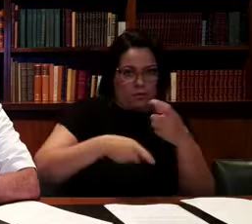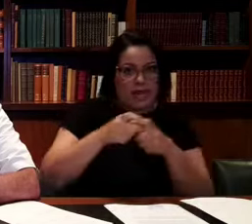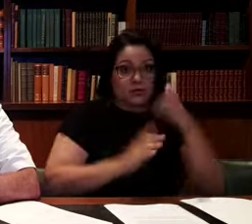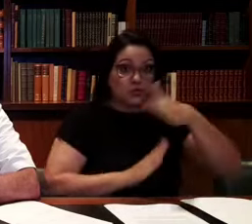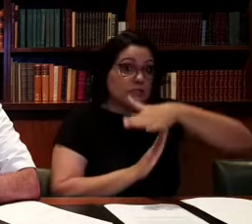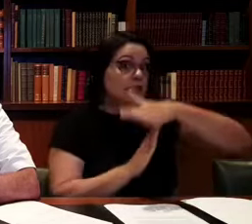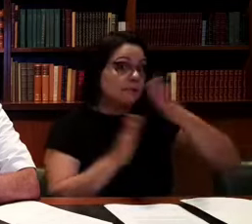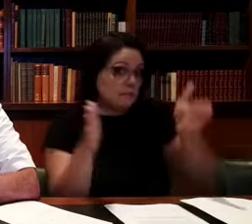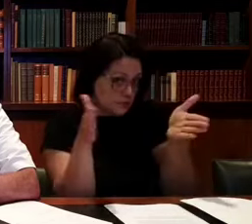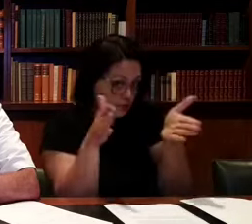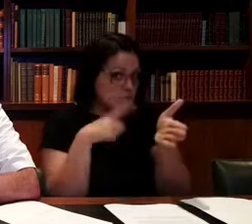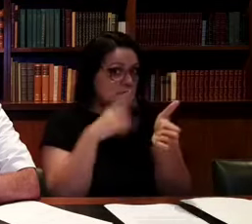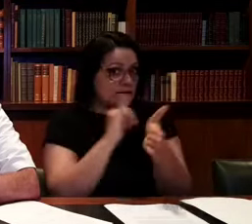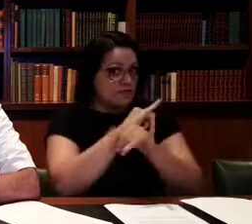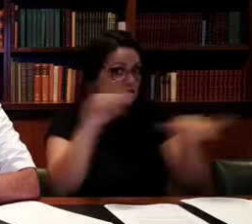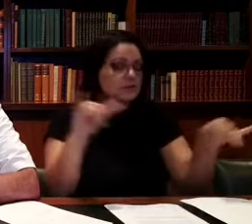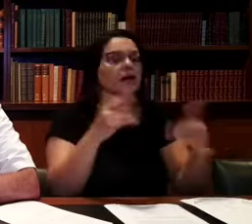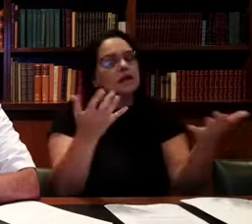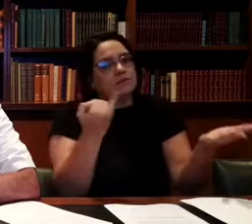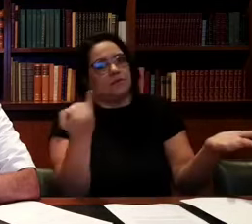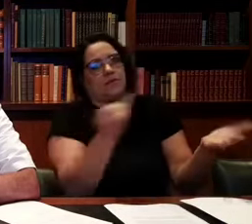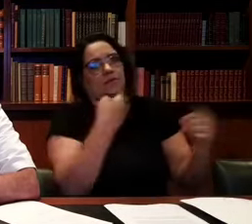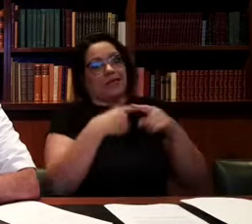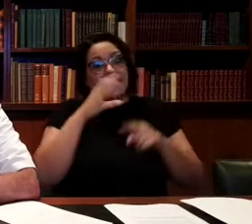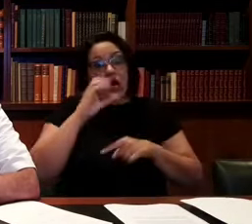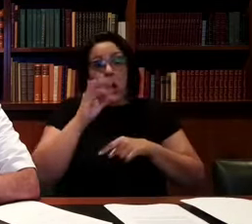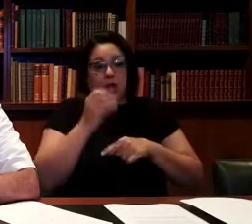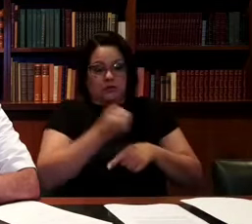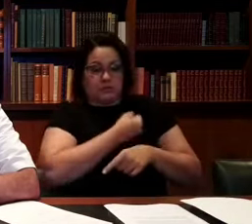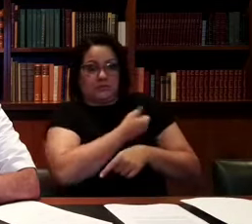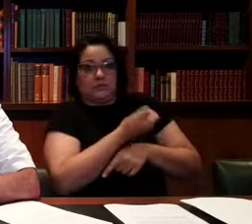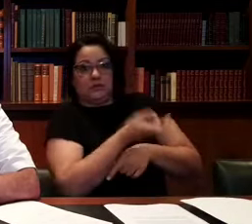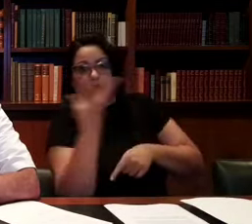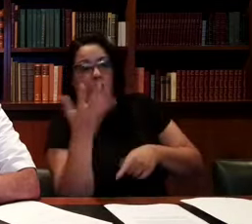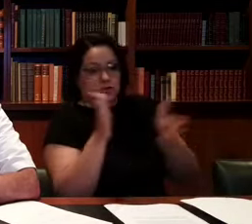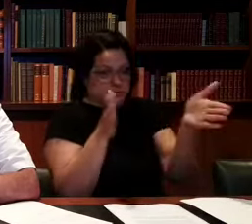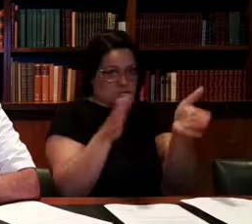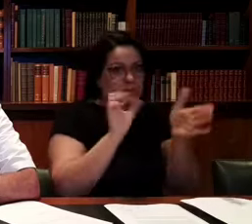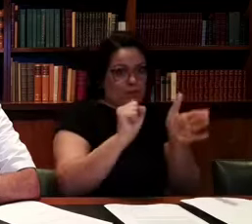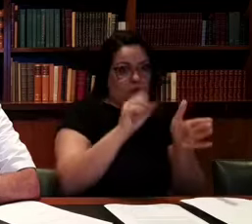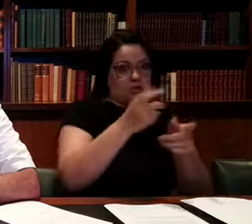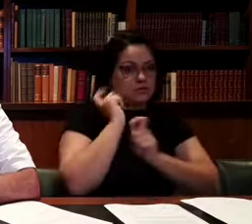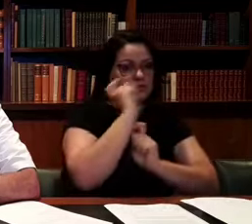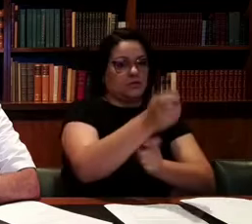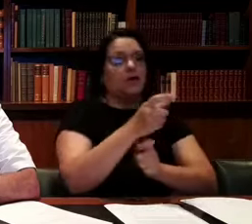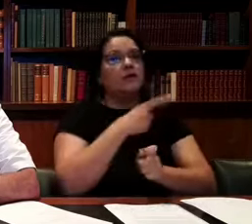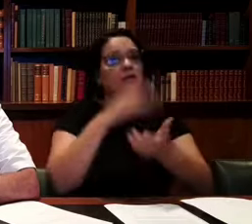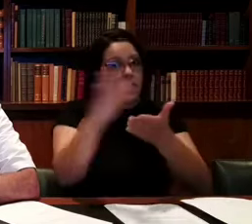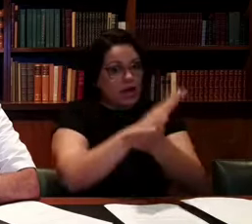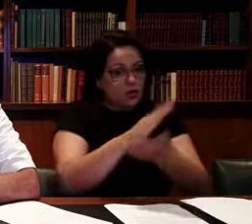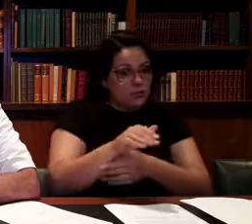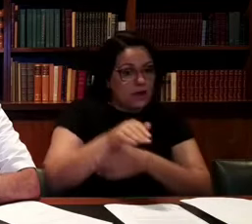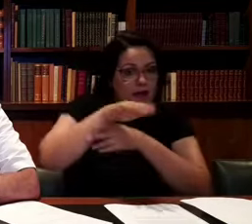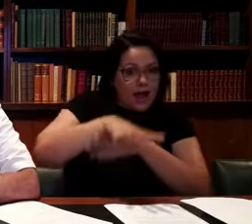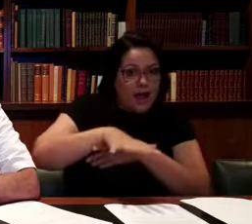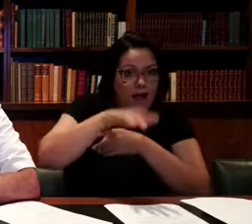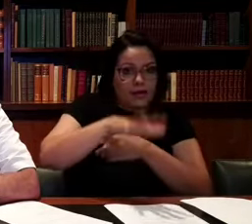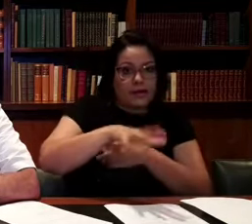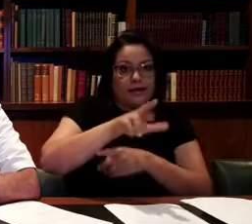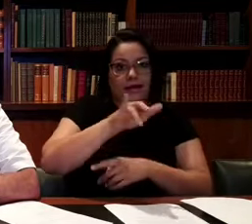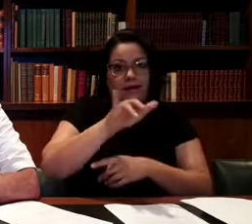uma grande evolução na gestão porque a gente estabelece cotas é uma grande evolução porque existem muitas jóias e o produtor